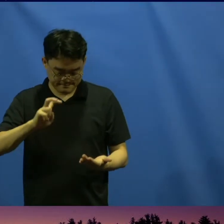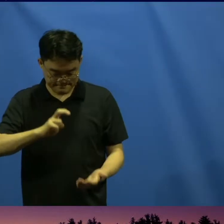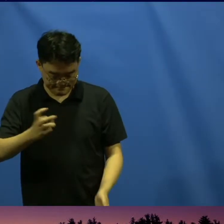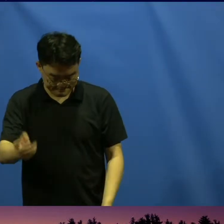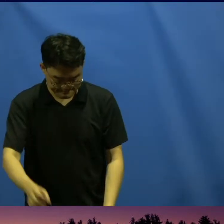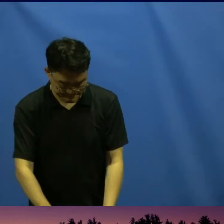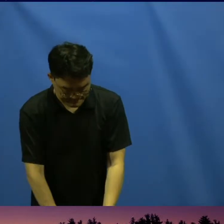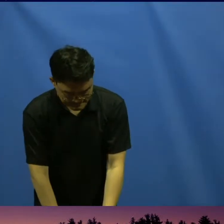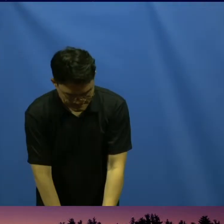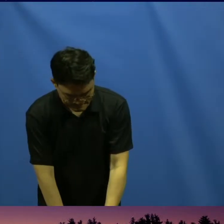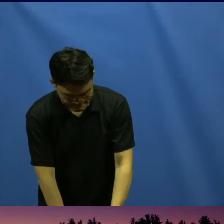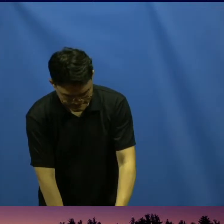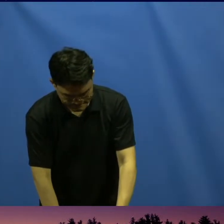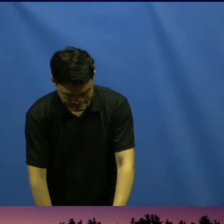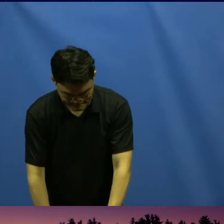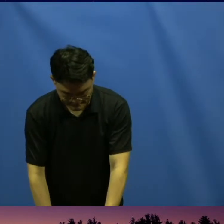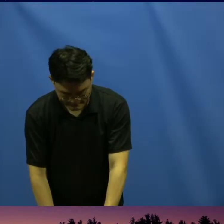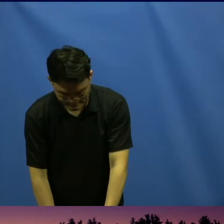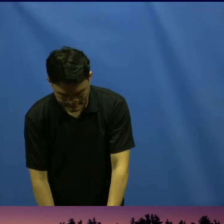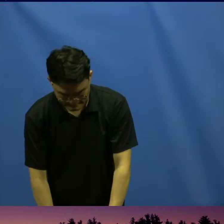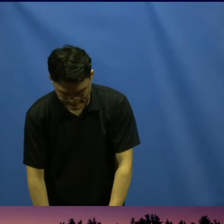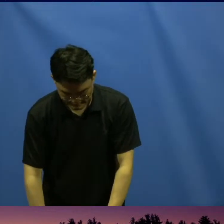나가겠습니다.